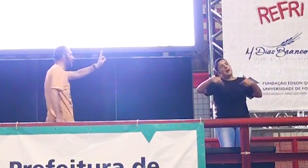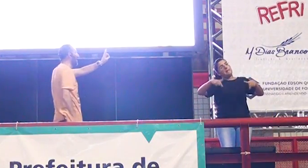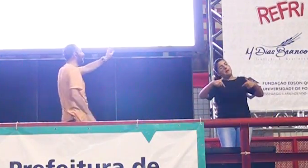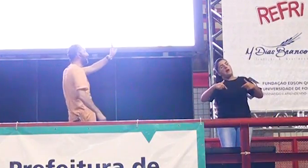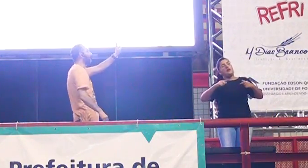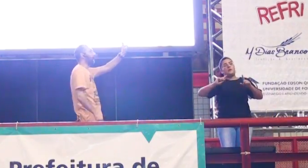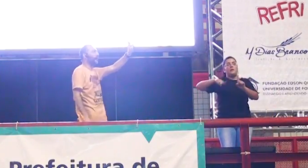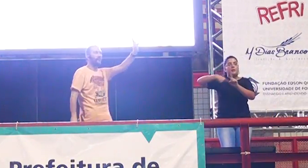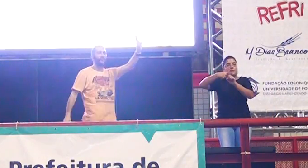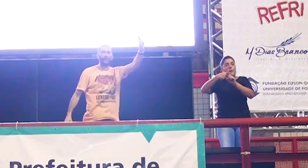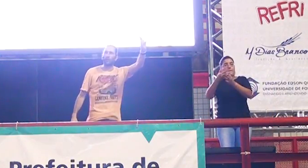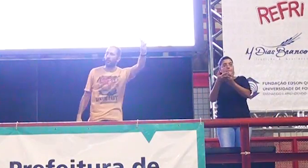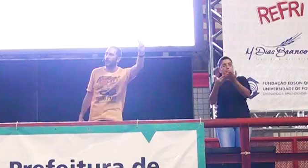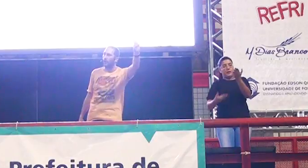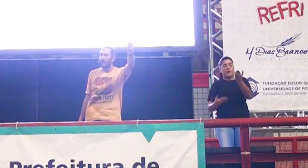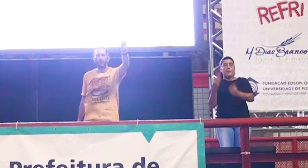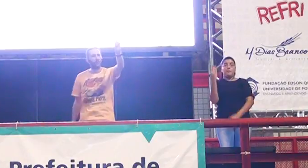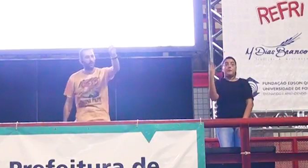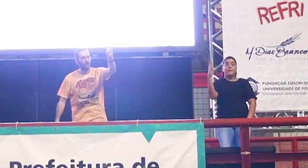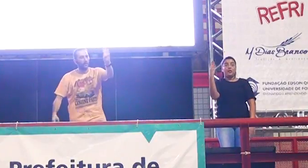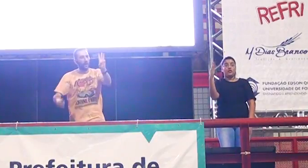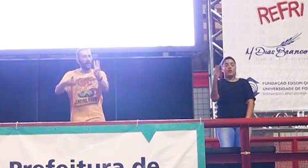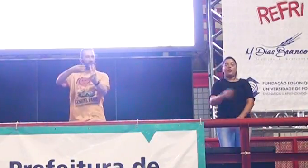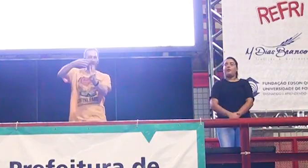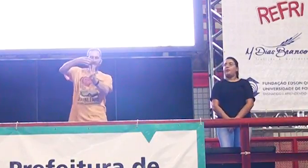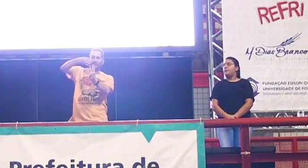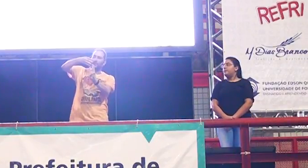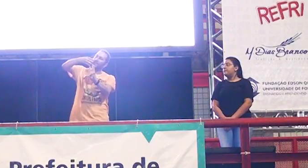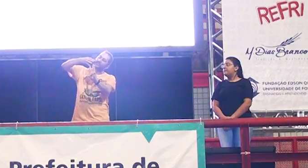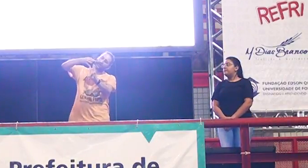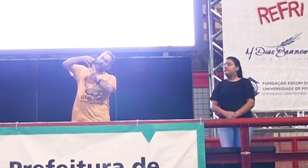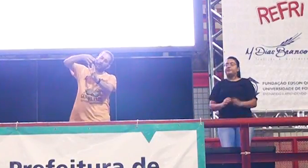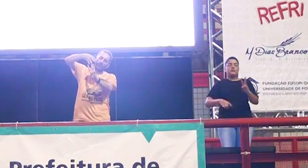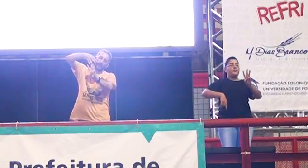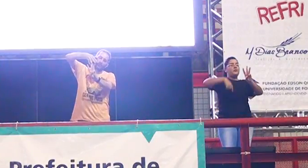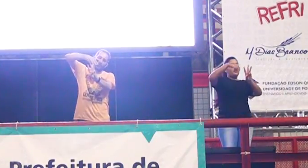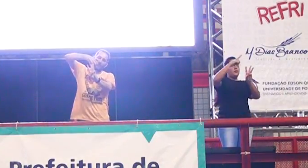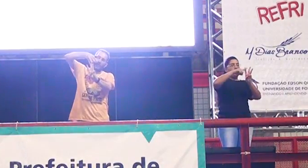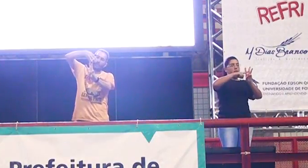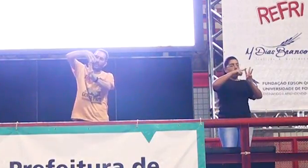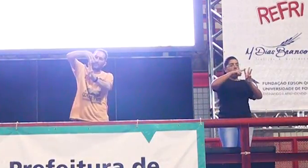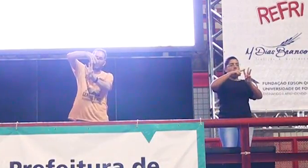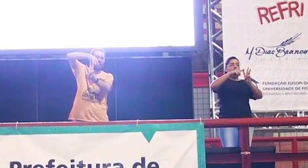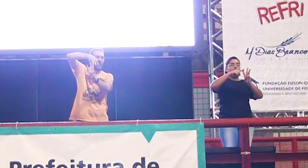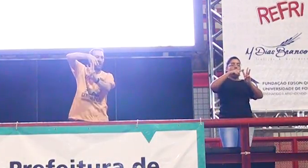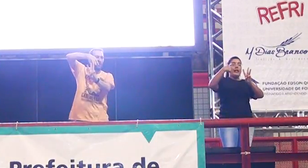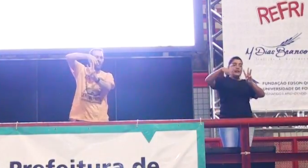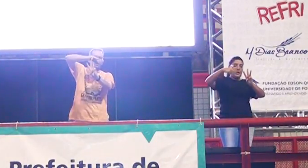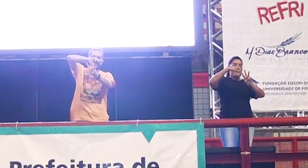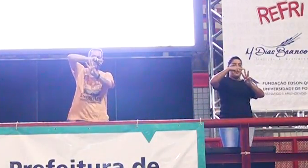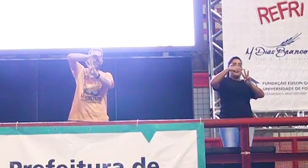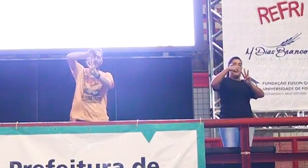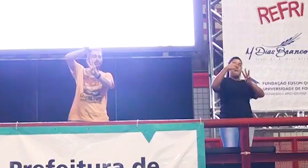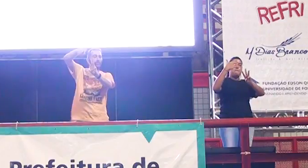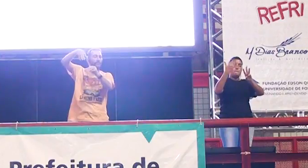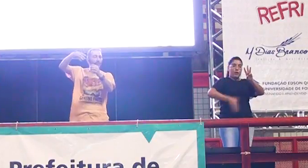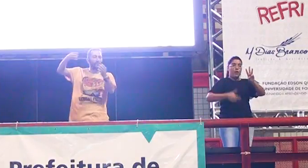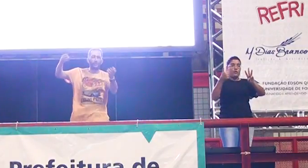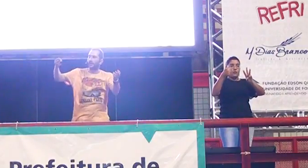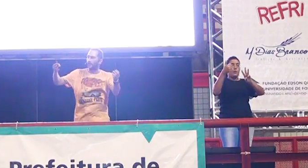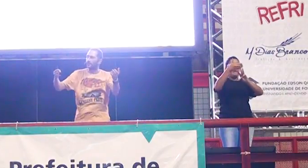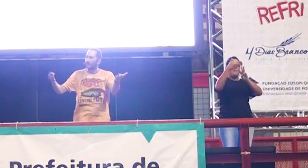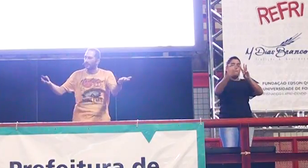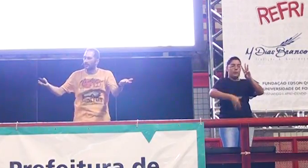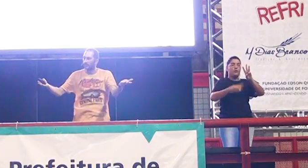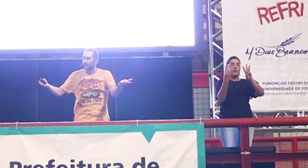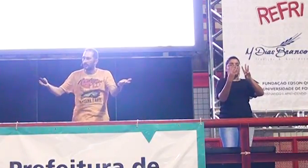trabalho, mais a prova global. Avaliação parcial, mais um trabalho, mais global, você soma tudo e divide